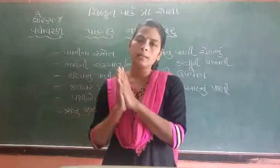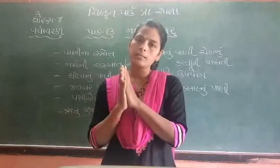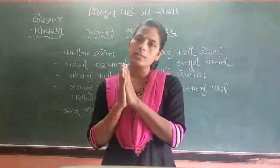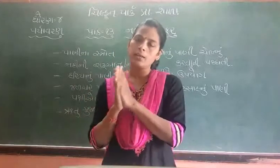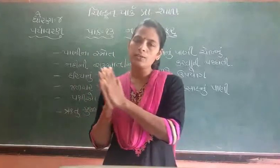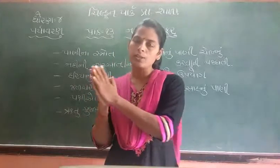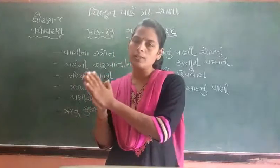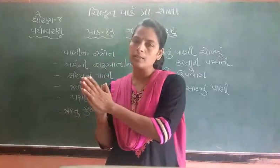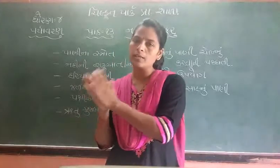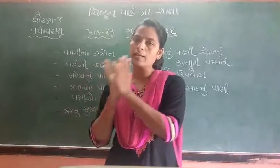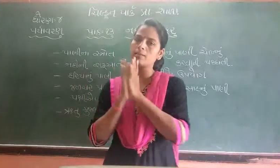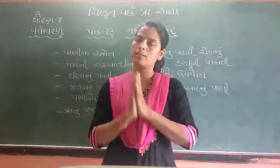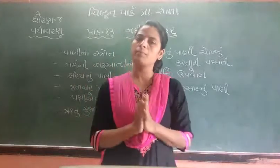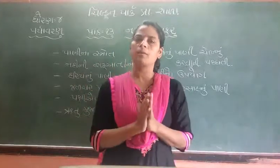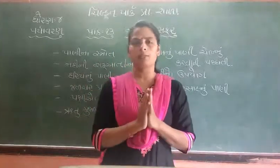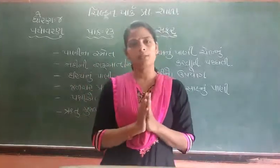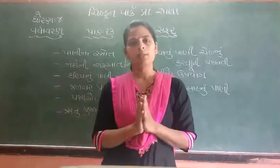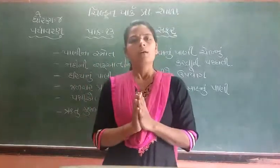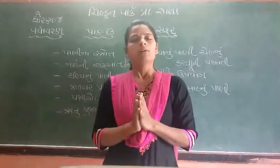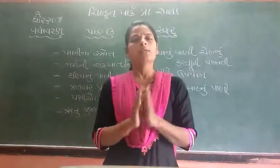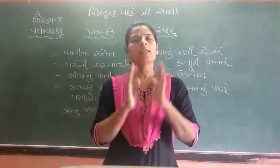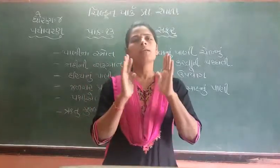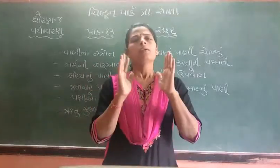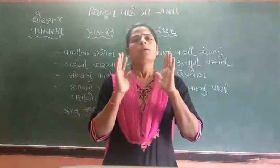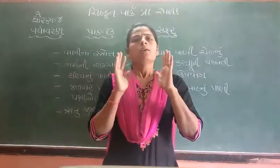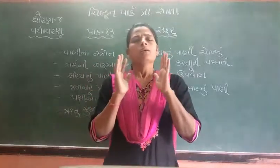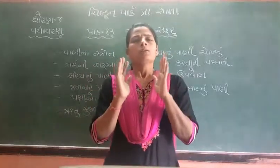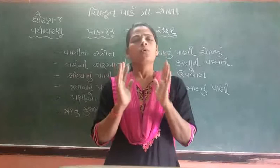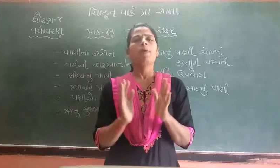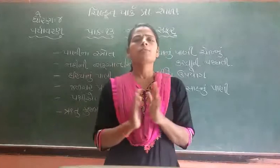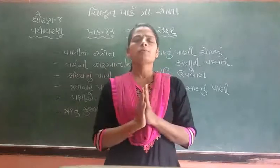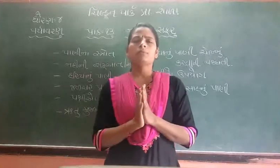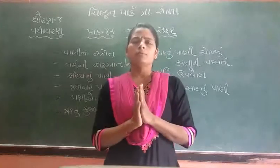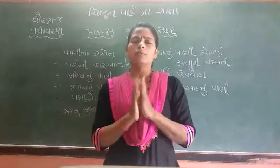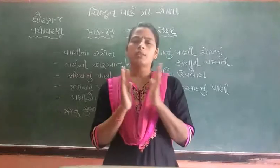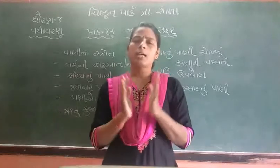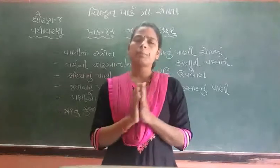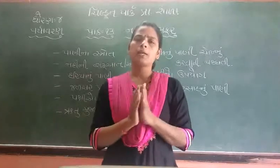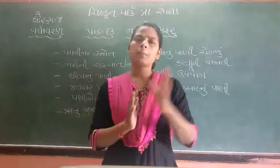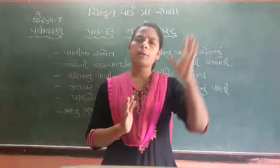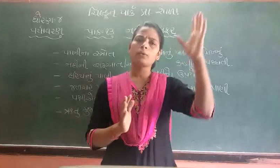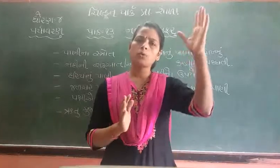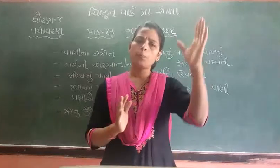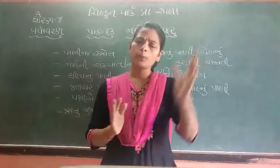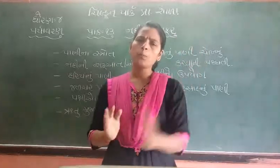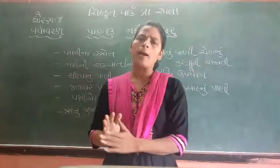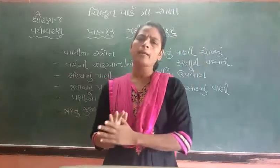छे अने छेल्ले दरियाने जईने मळे छे। ज्यारे खूब ज वरसाद पड़ेल पर्वतो उपरनुं पाणी